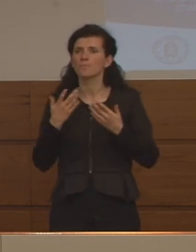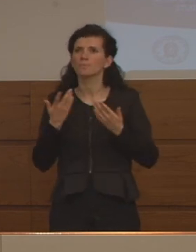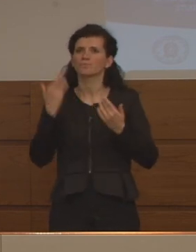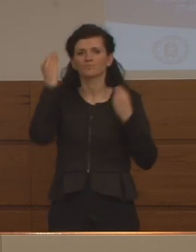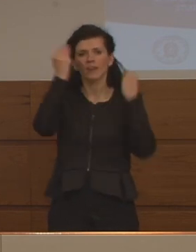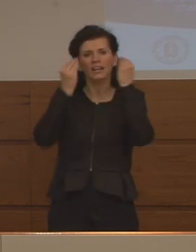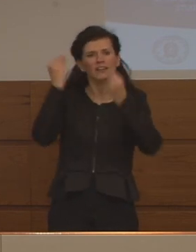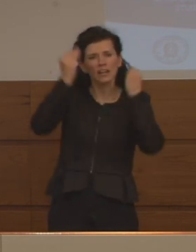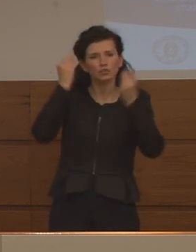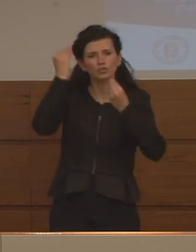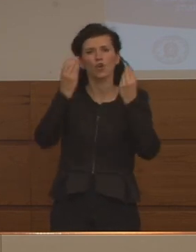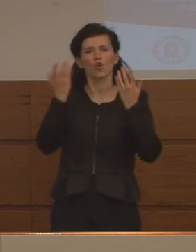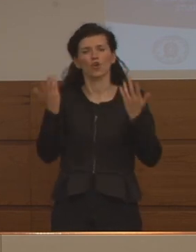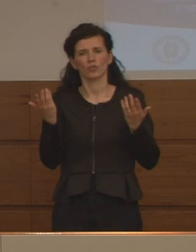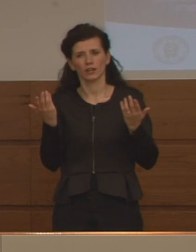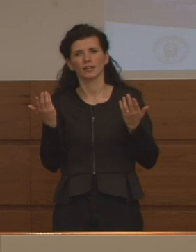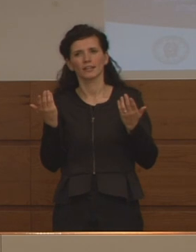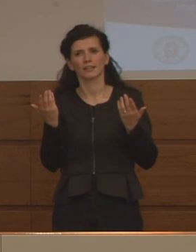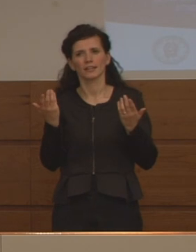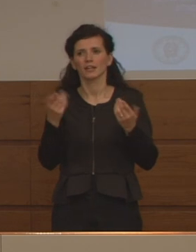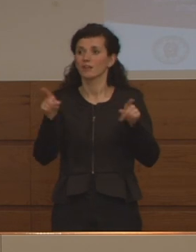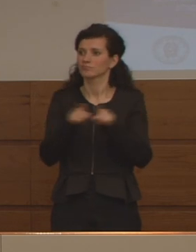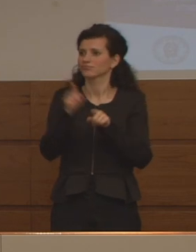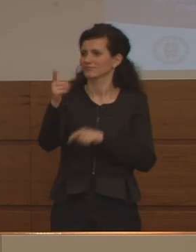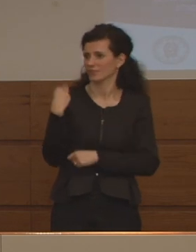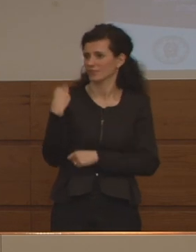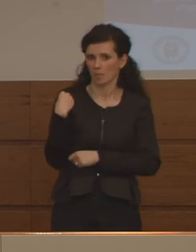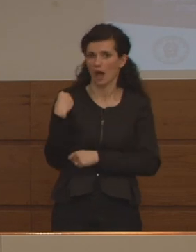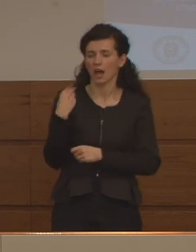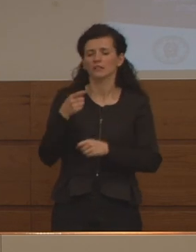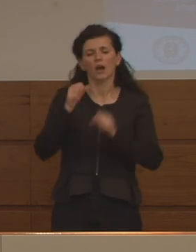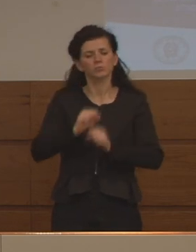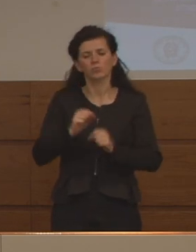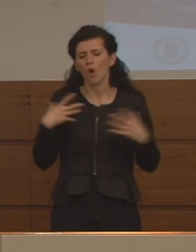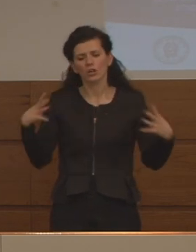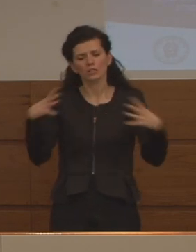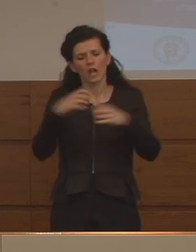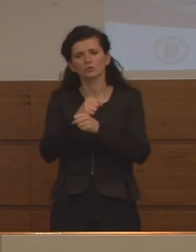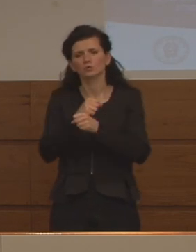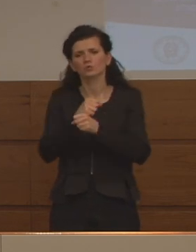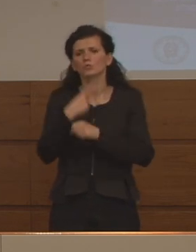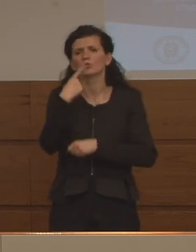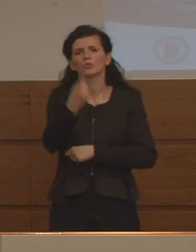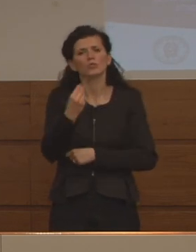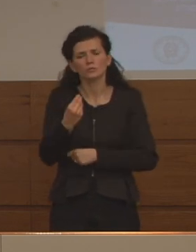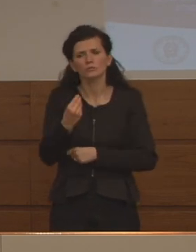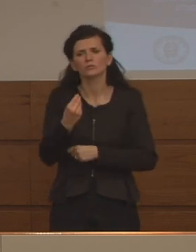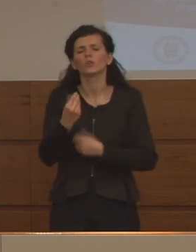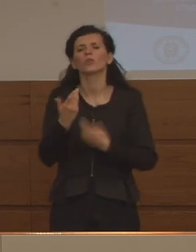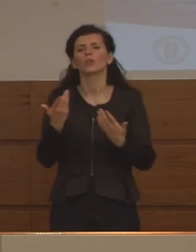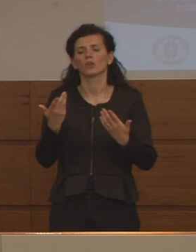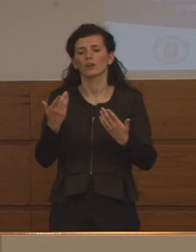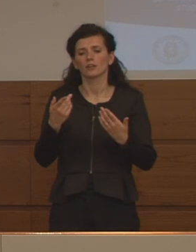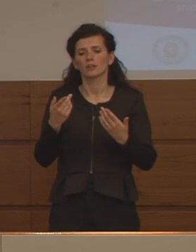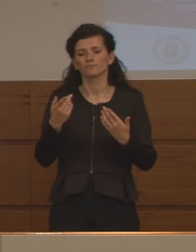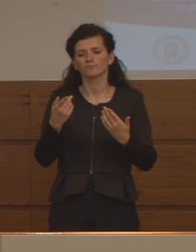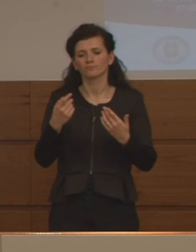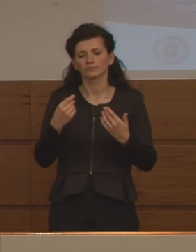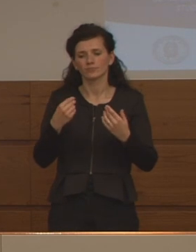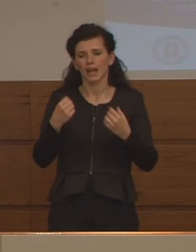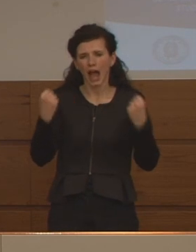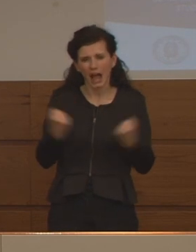quello che lei ha presentato che riassumi bile in una parola implementazione di una forte